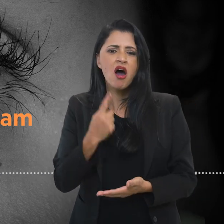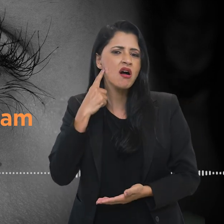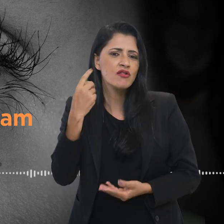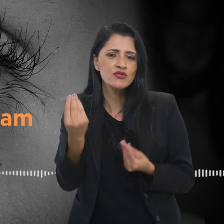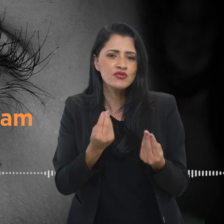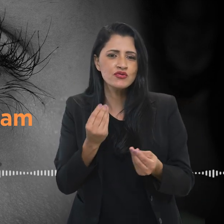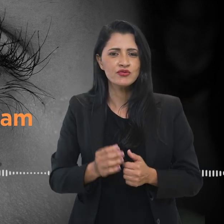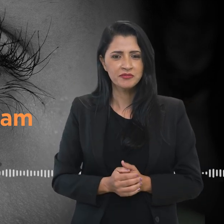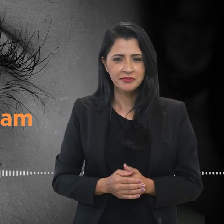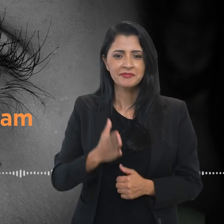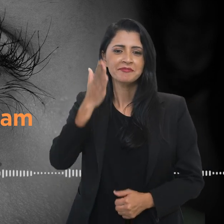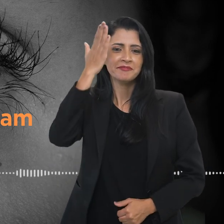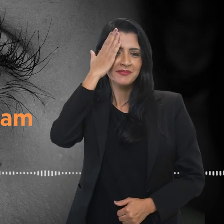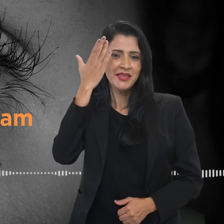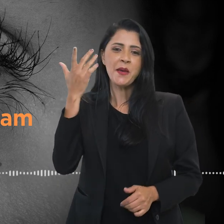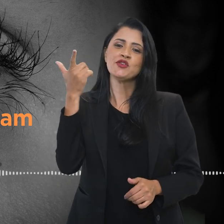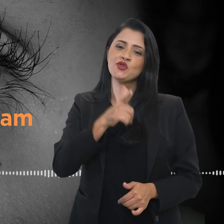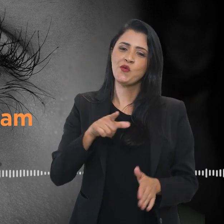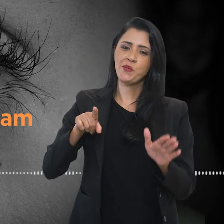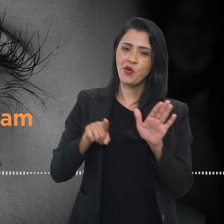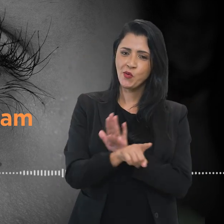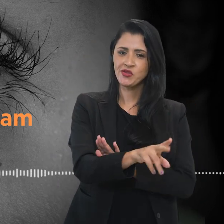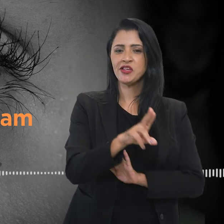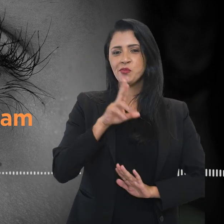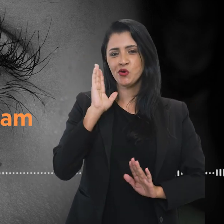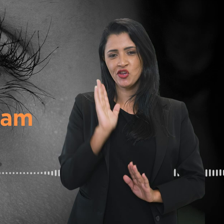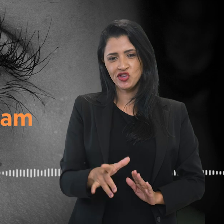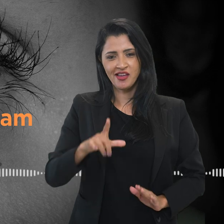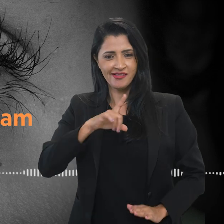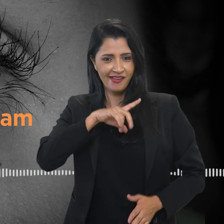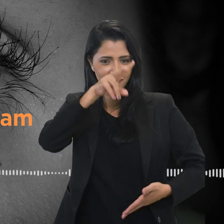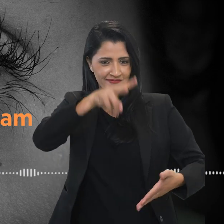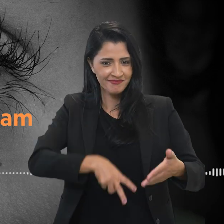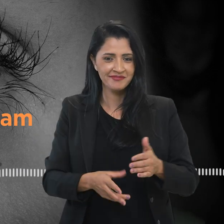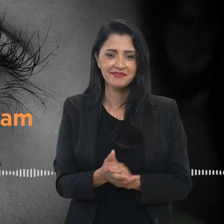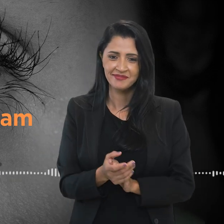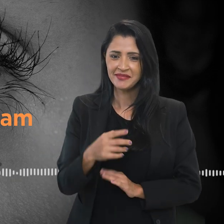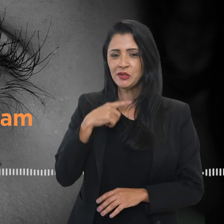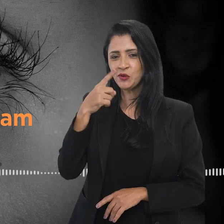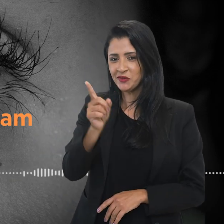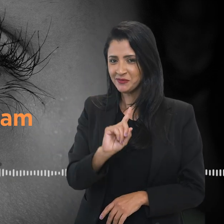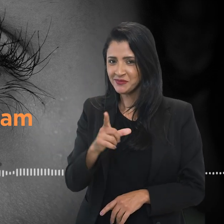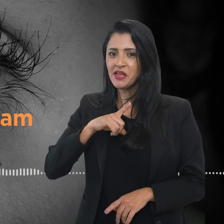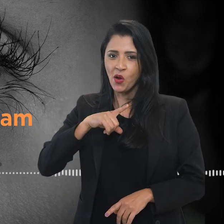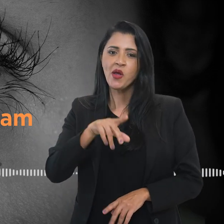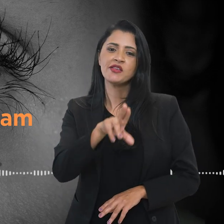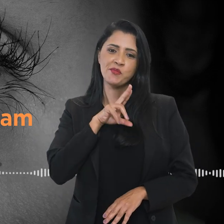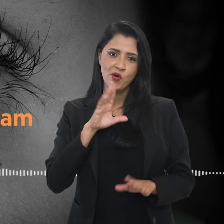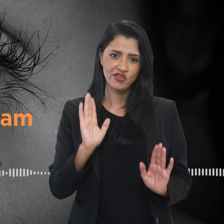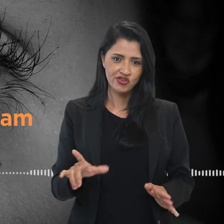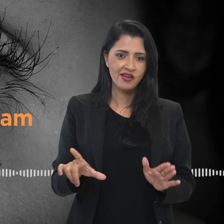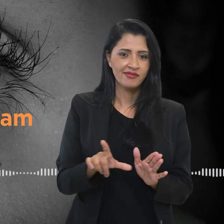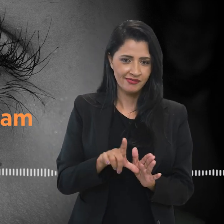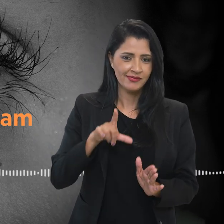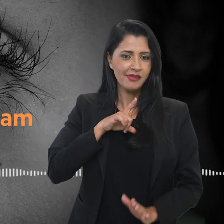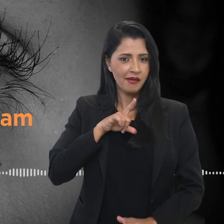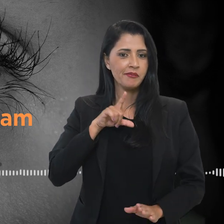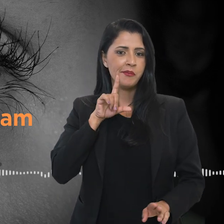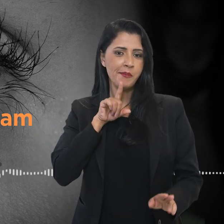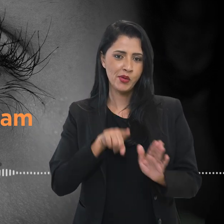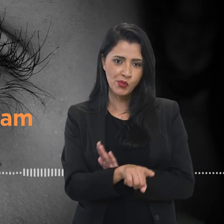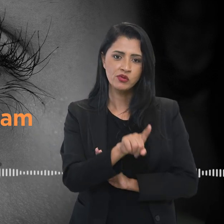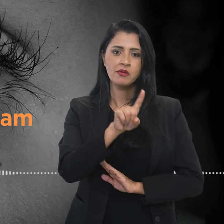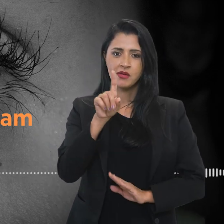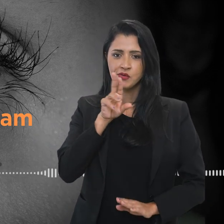áudio? Sabia, mais uma pergunta com resposta pronta lida com sucesso. Sem dúvidas, a gente já tem a resposta para essa pergunta. Mas